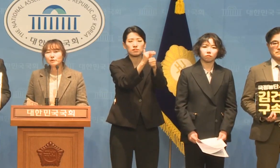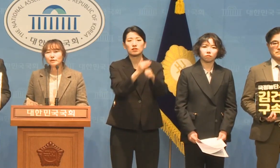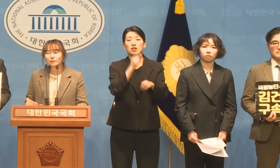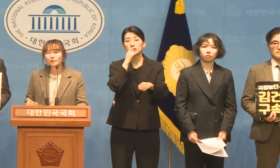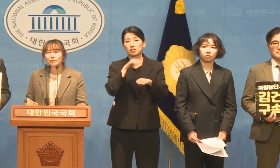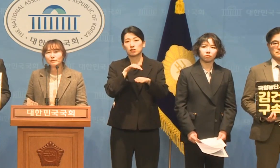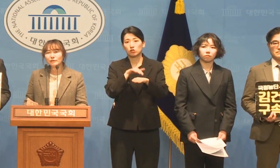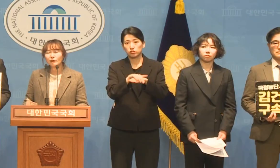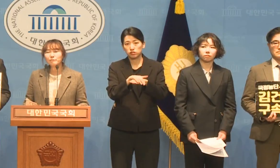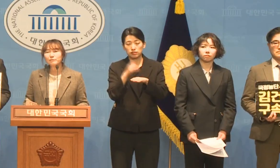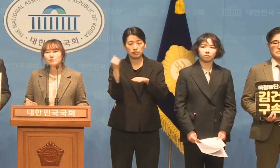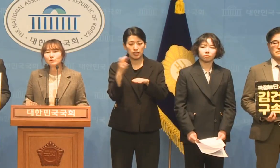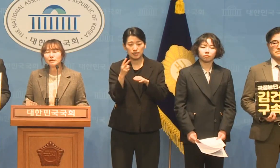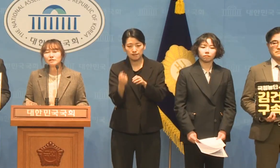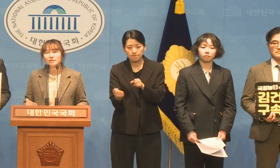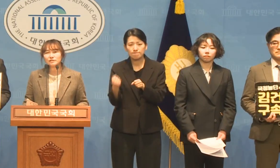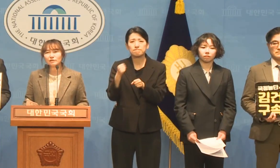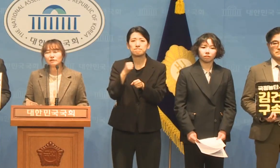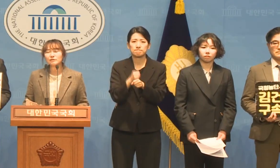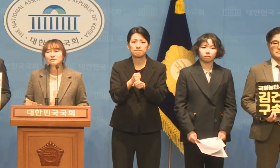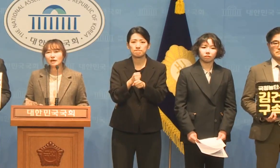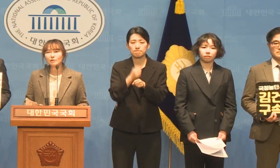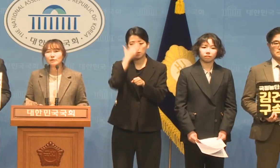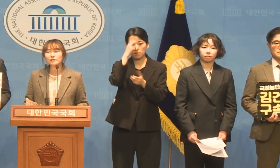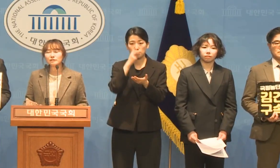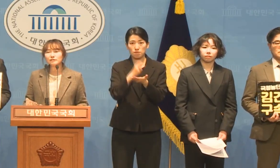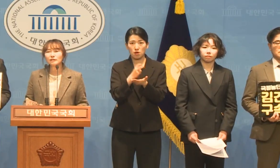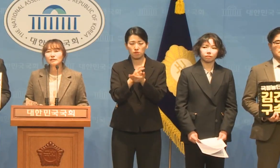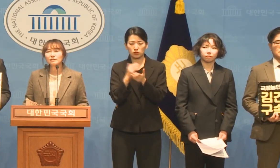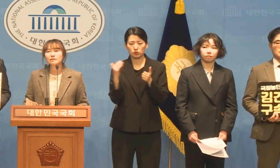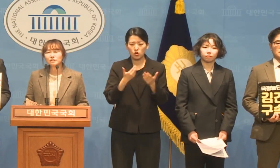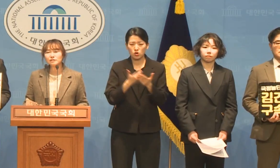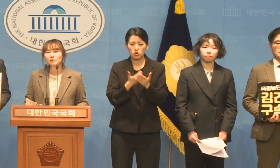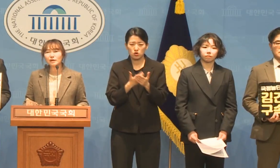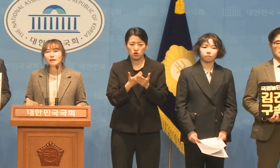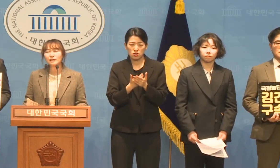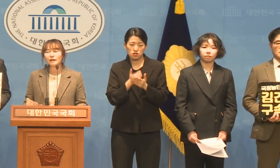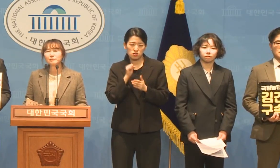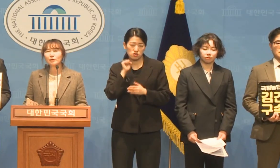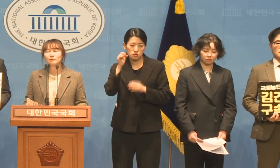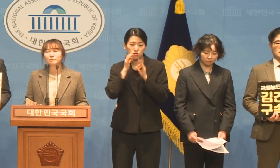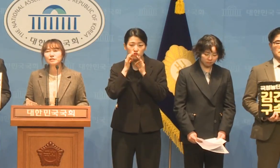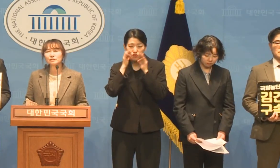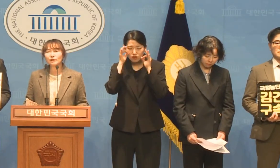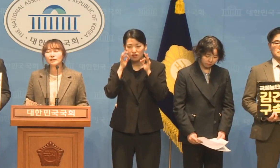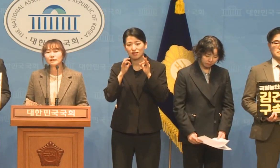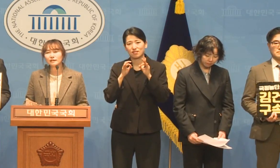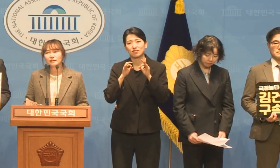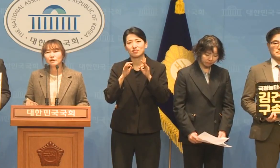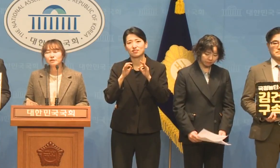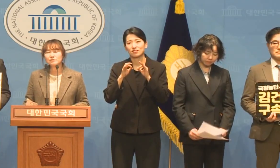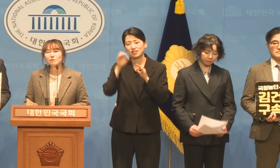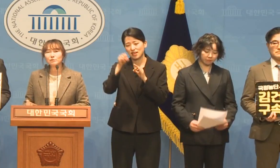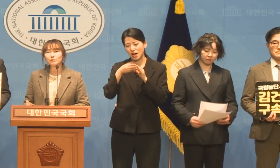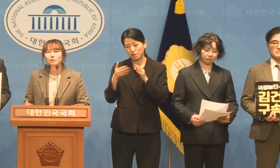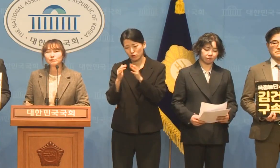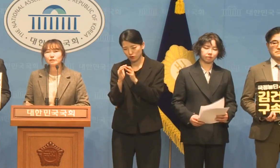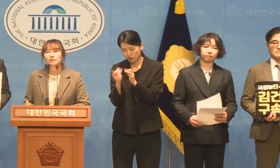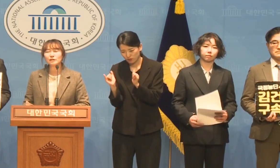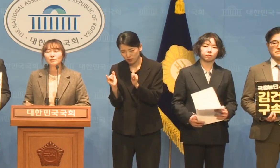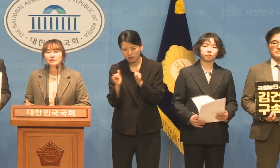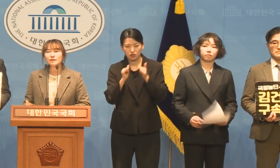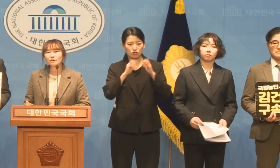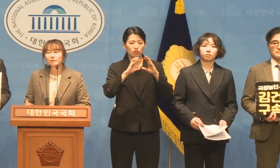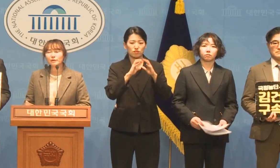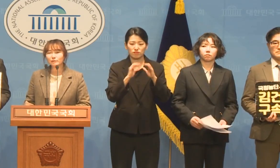민주주의를 회복하고 헌법을 수호하기 위해서 싸우고 있는 국민들과 양평 국민들과 휘어진